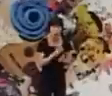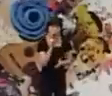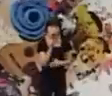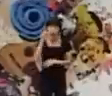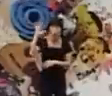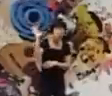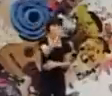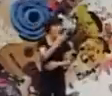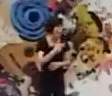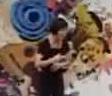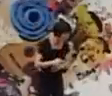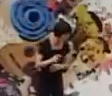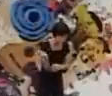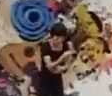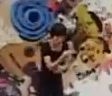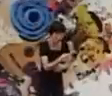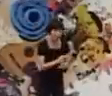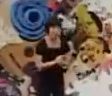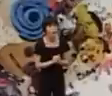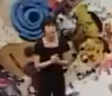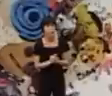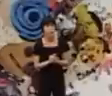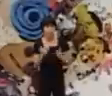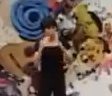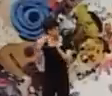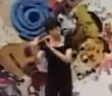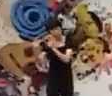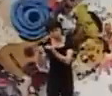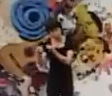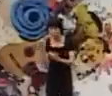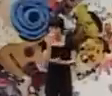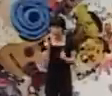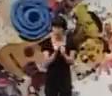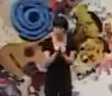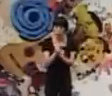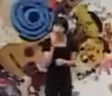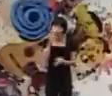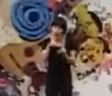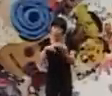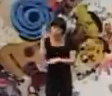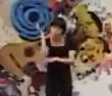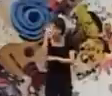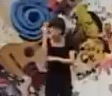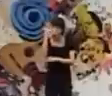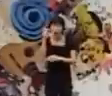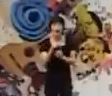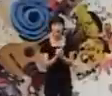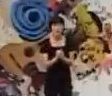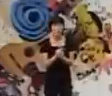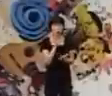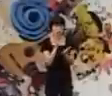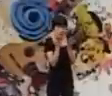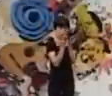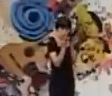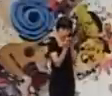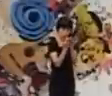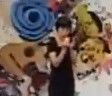好似一陣風咁快，所以嘅鄰居啊、親戚朋友都叫佢做阿峰噶，好似翻學